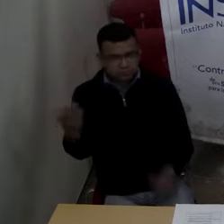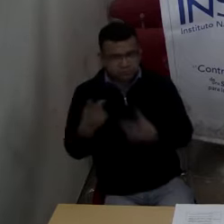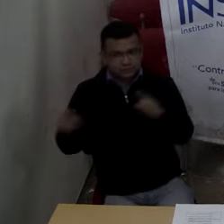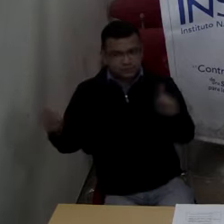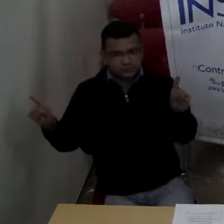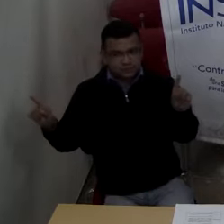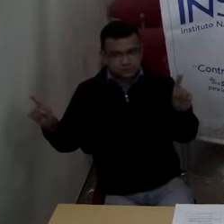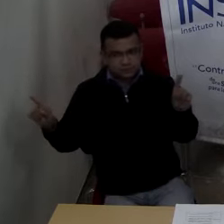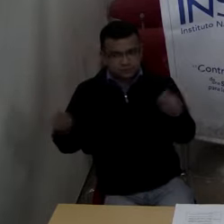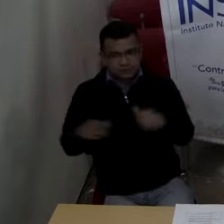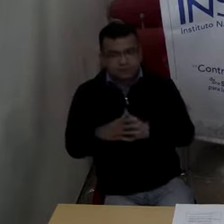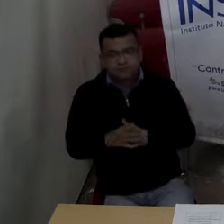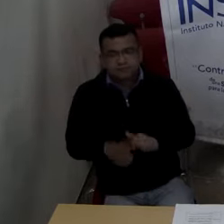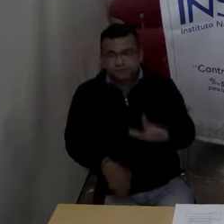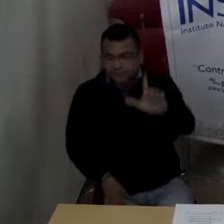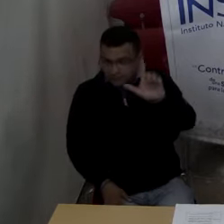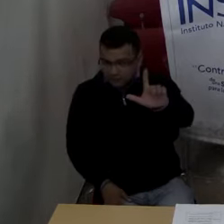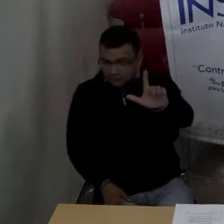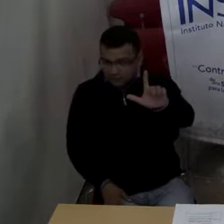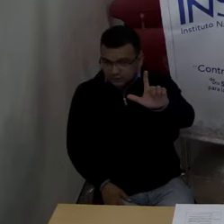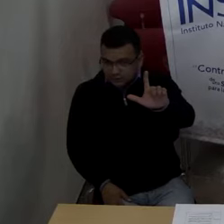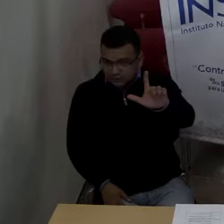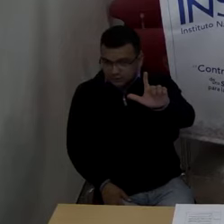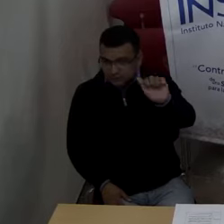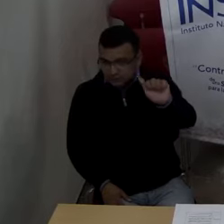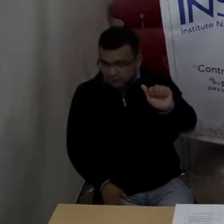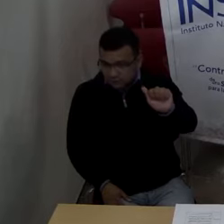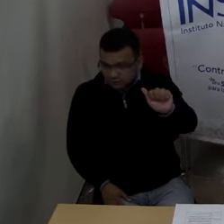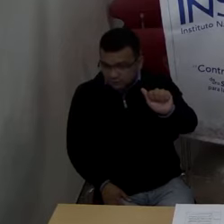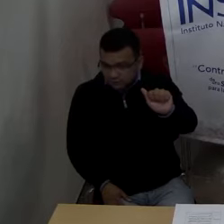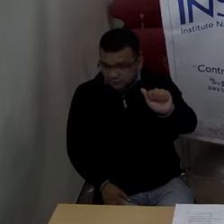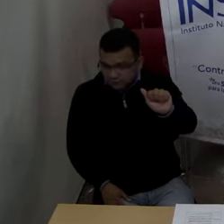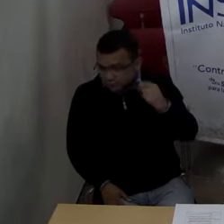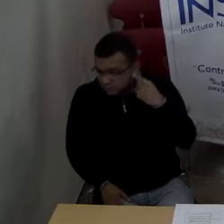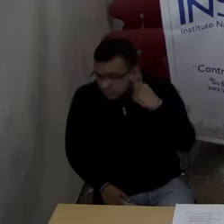L, L, la,